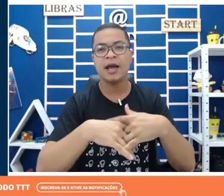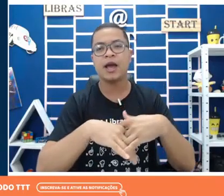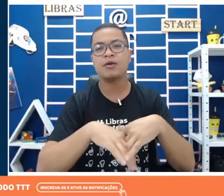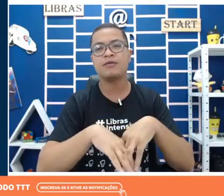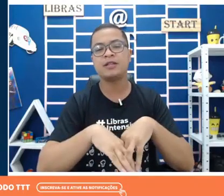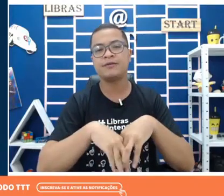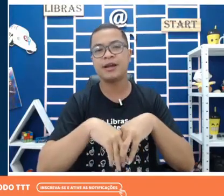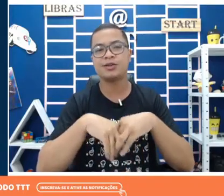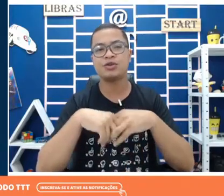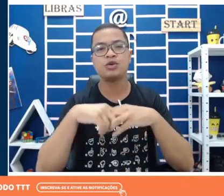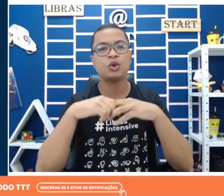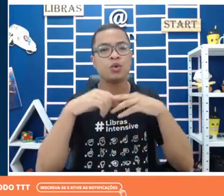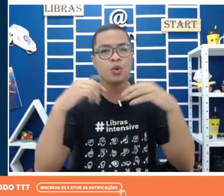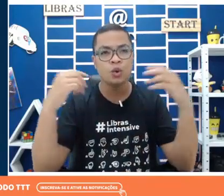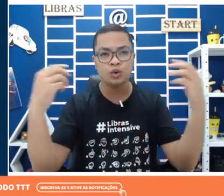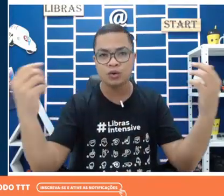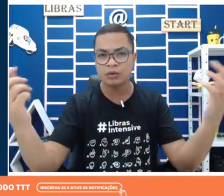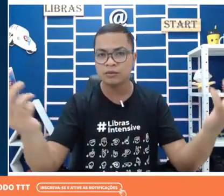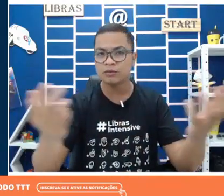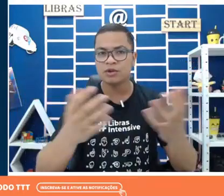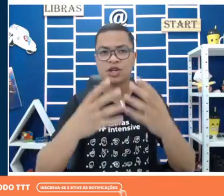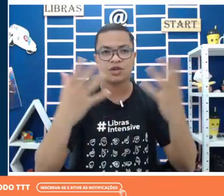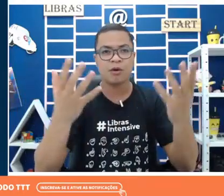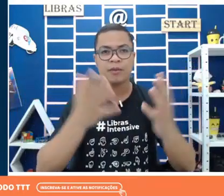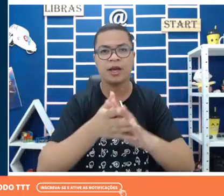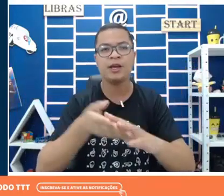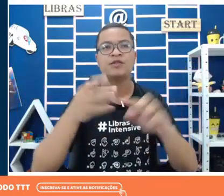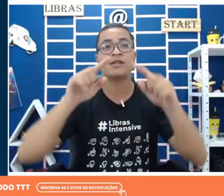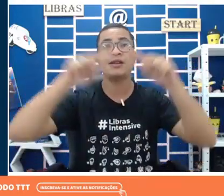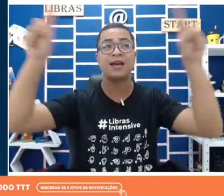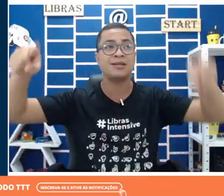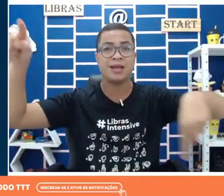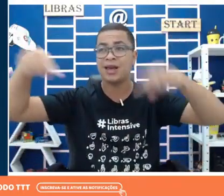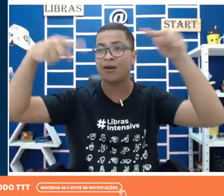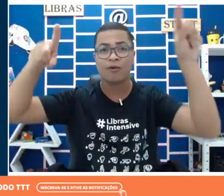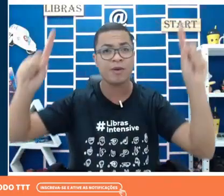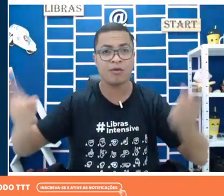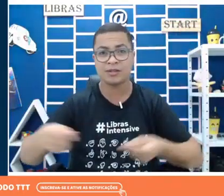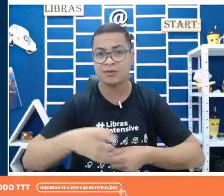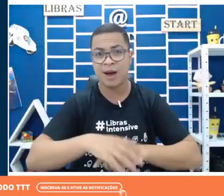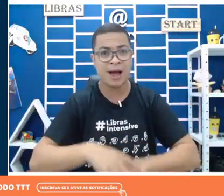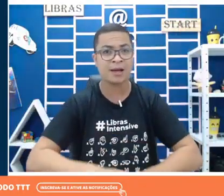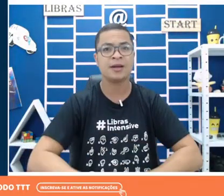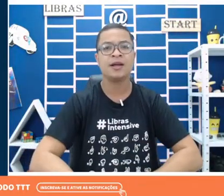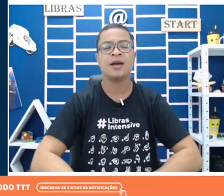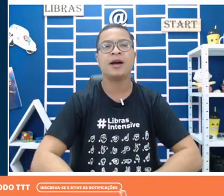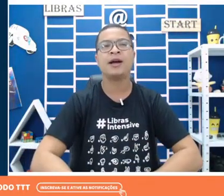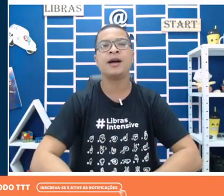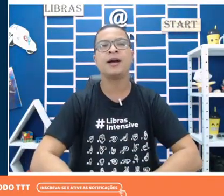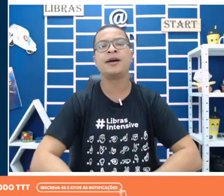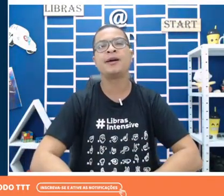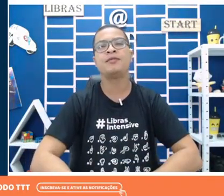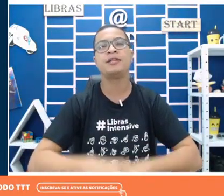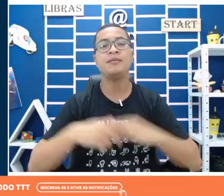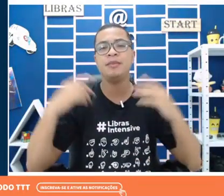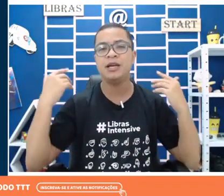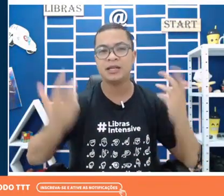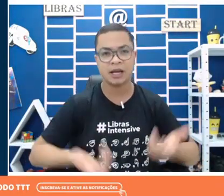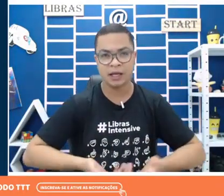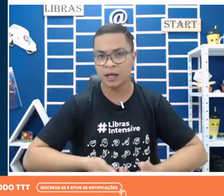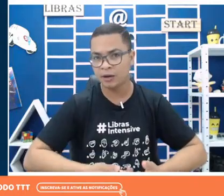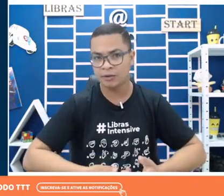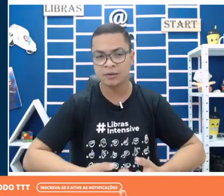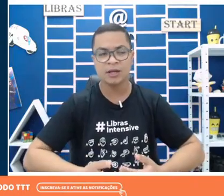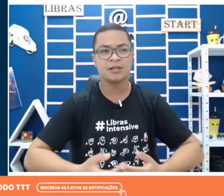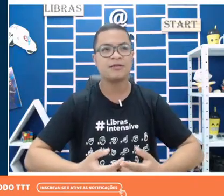Mímica é quando você faz tudo gestualmente, você desenha alguma coisa no ar, você